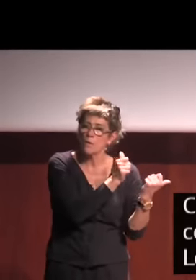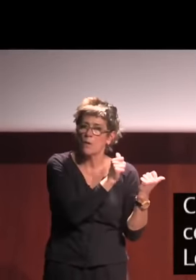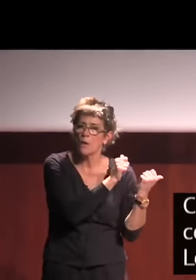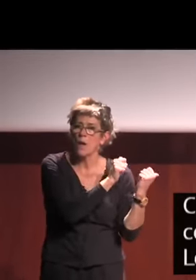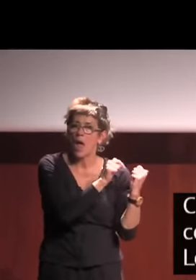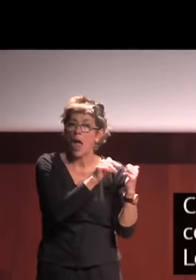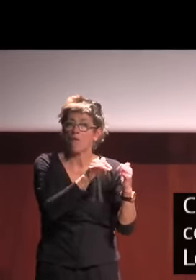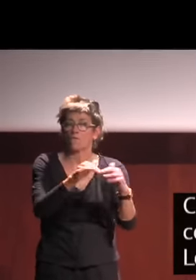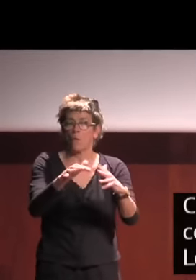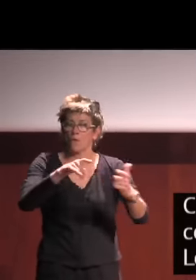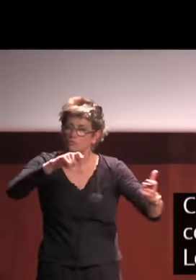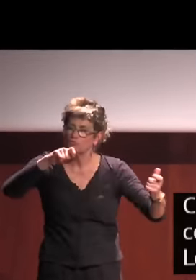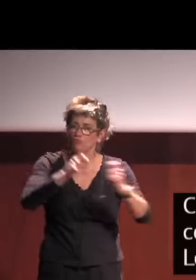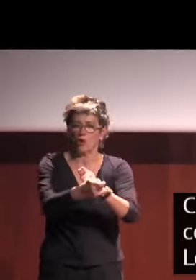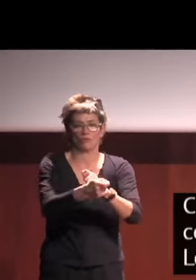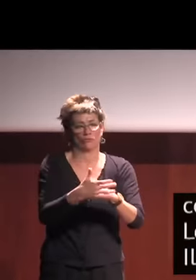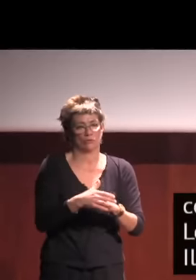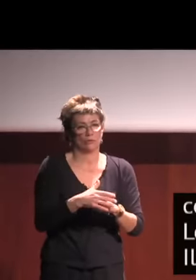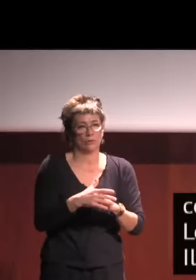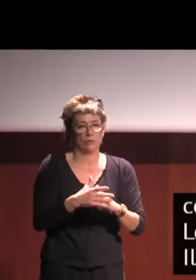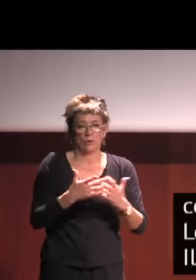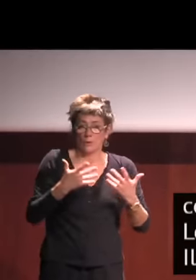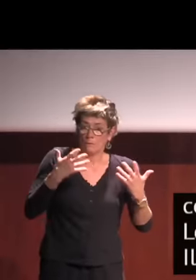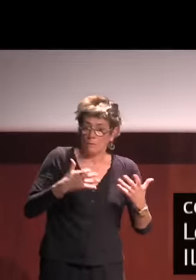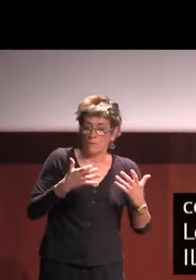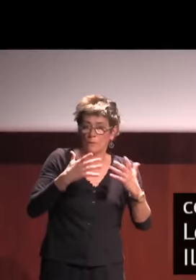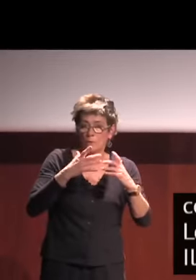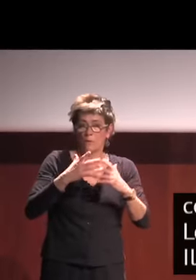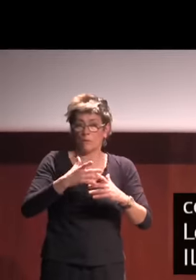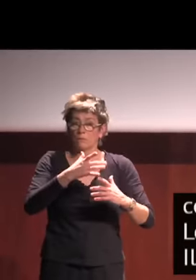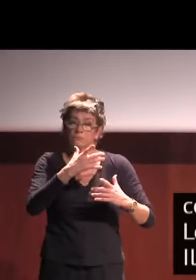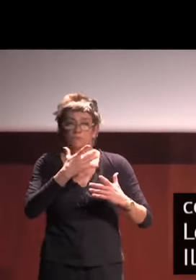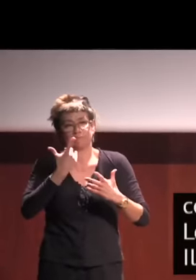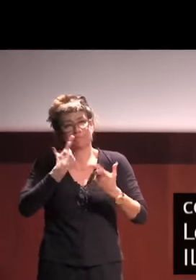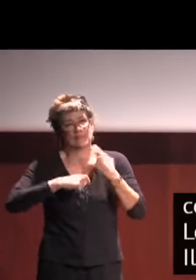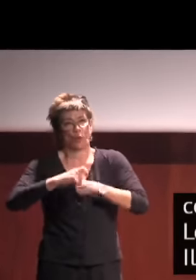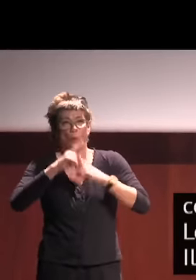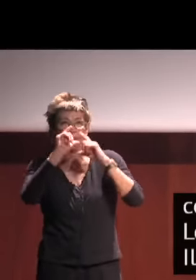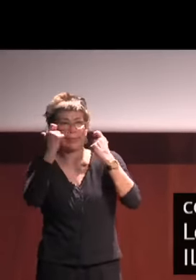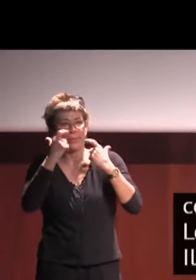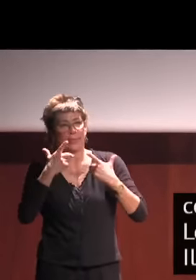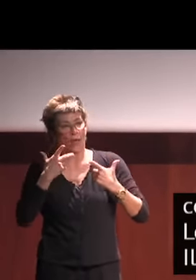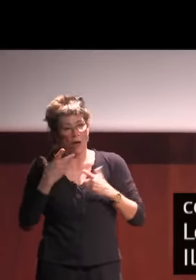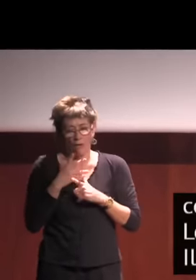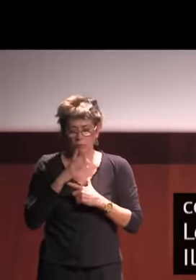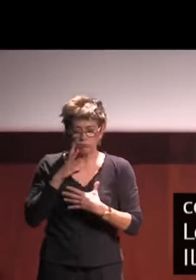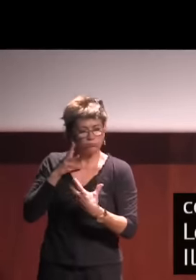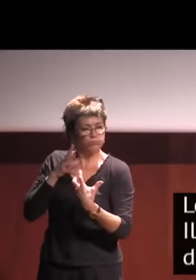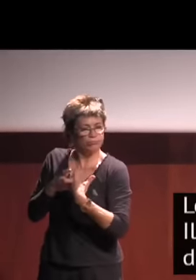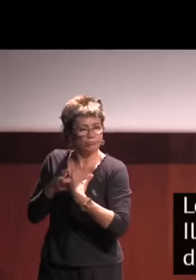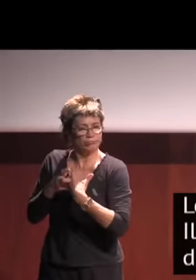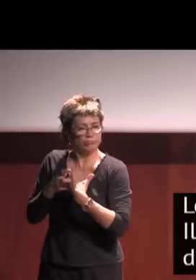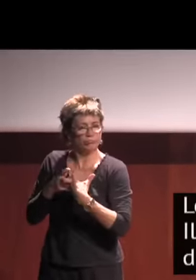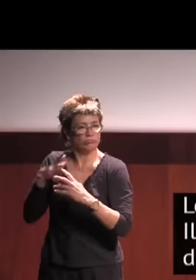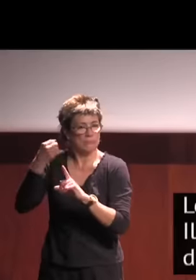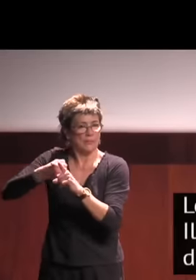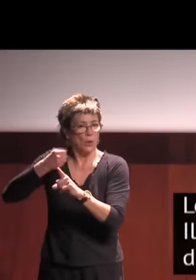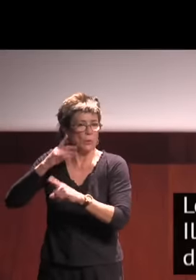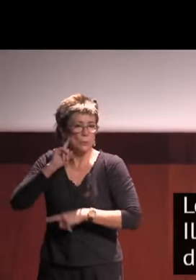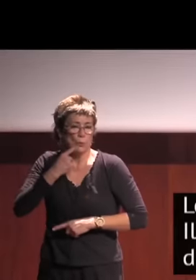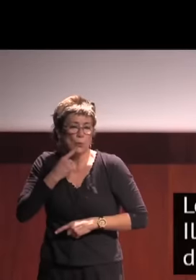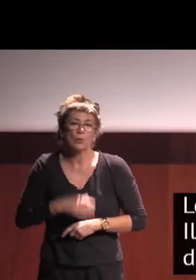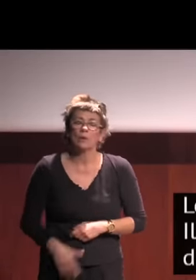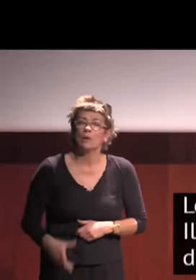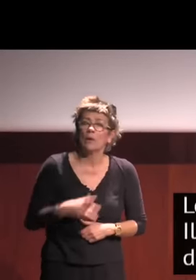les cours des choses. C'est-à-dire, l'historien épouse en quelque sorte la cause des sourds. Il y a deux autres